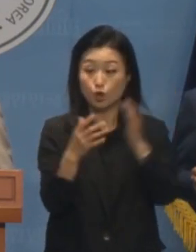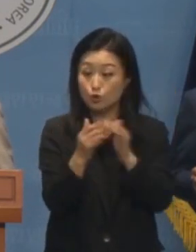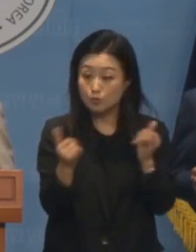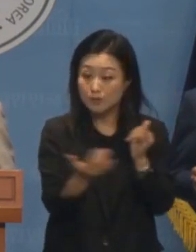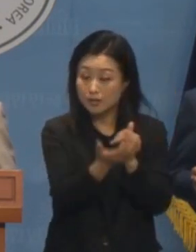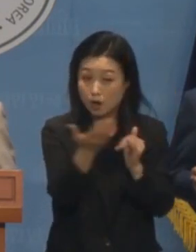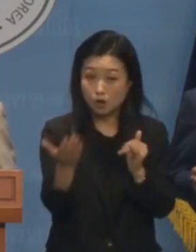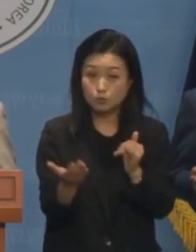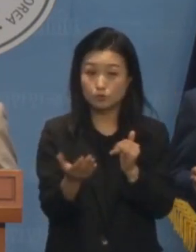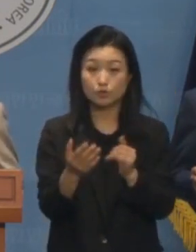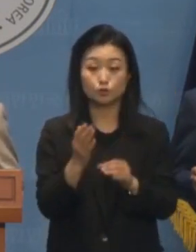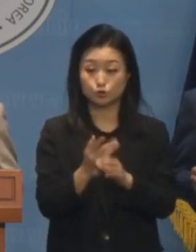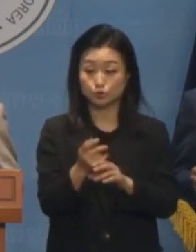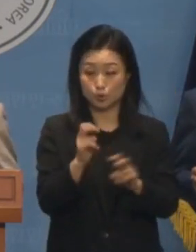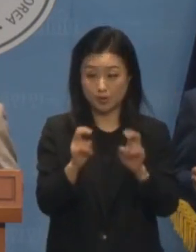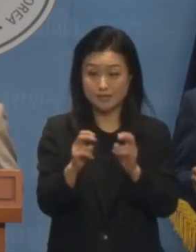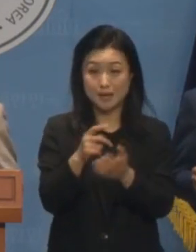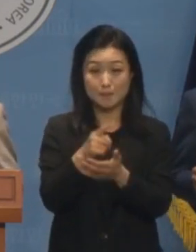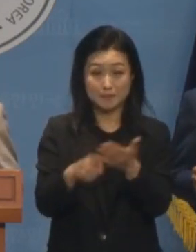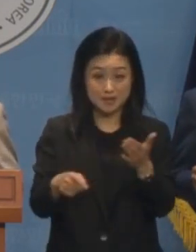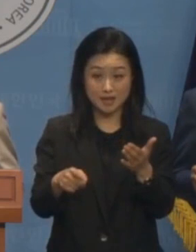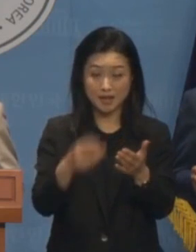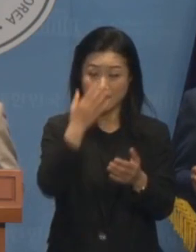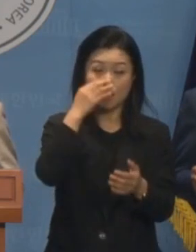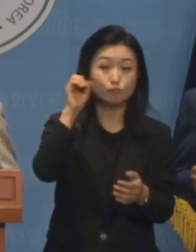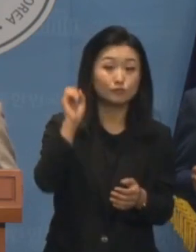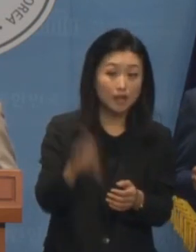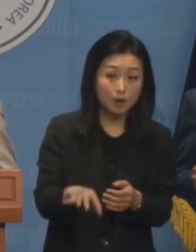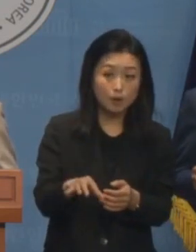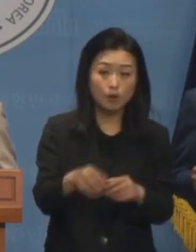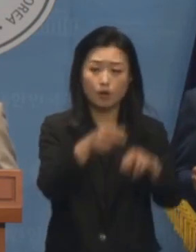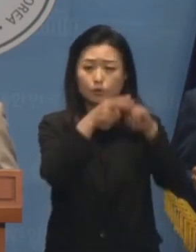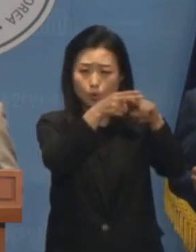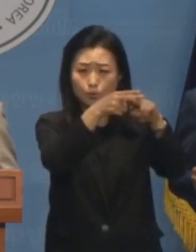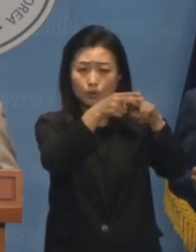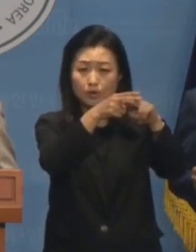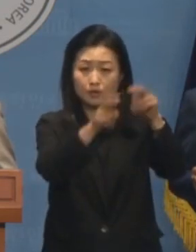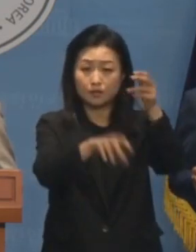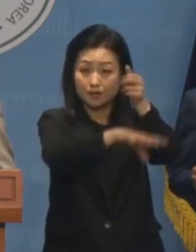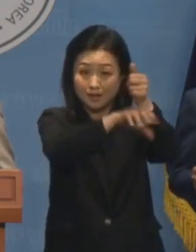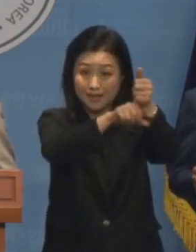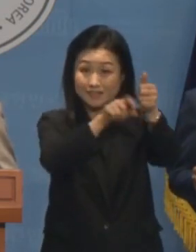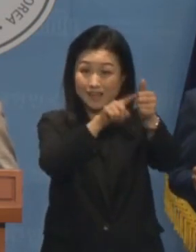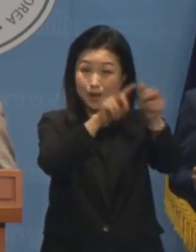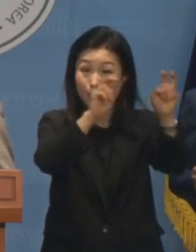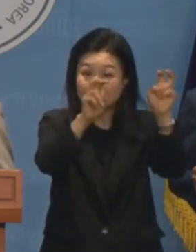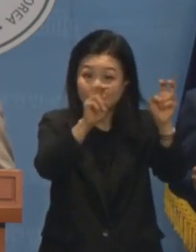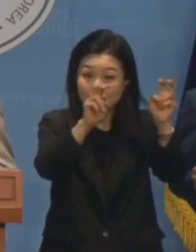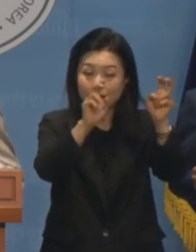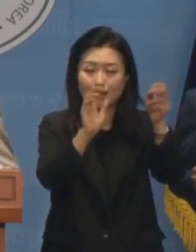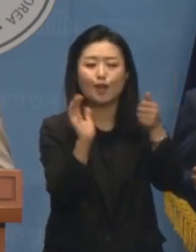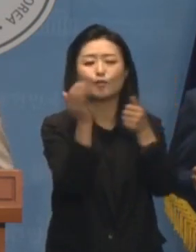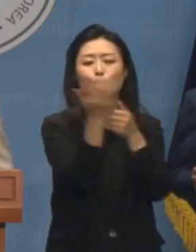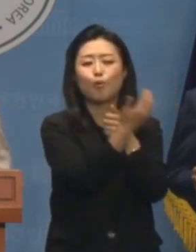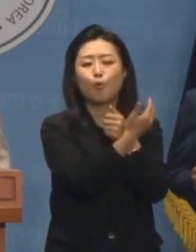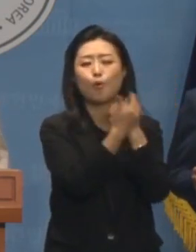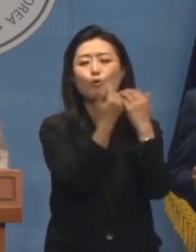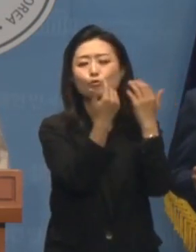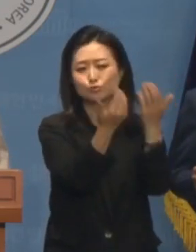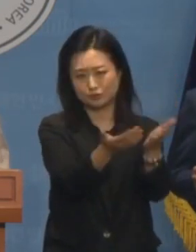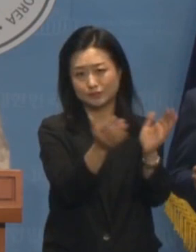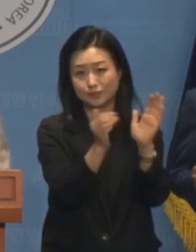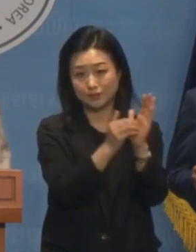국민들과 중소상공인들의 피해는 아랑곳 않고 독과점 플랫폼 기업들의 곁에 나란히 서는 것을